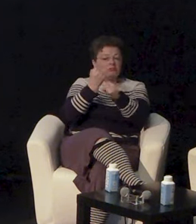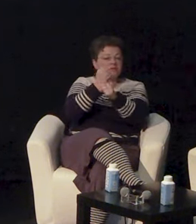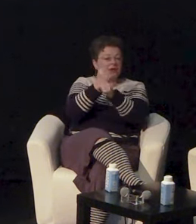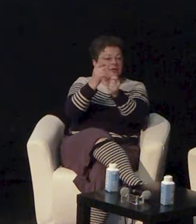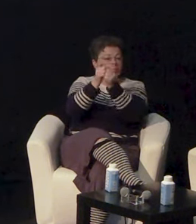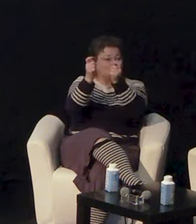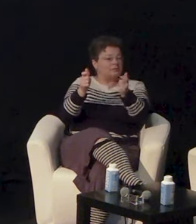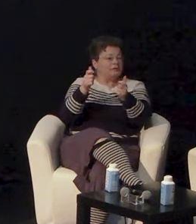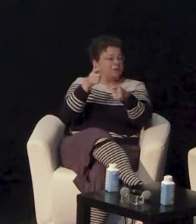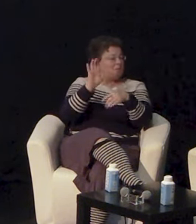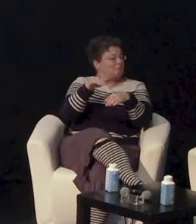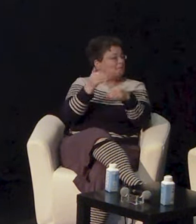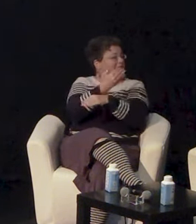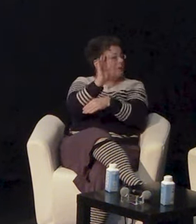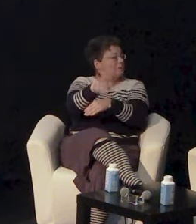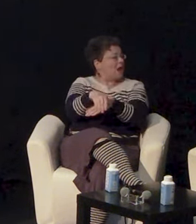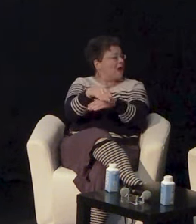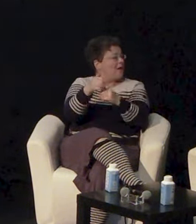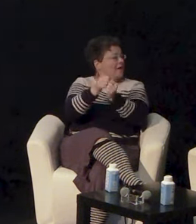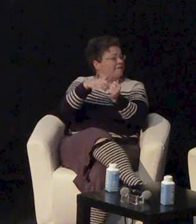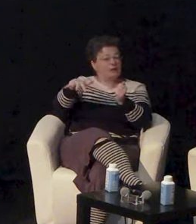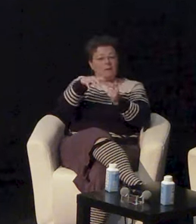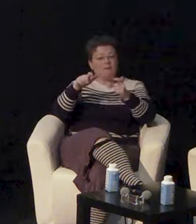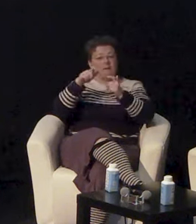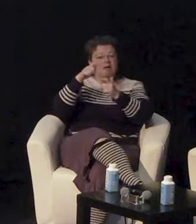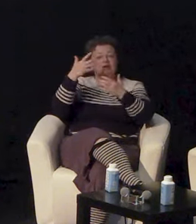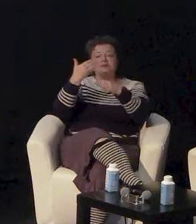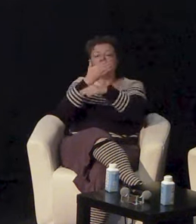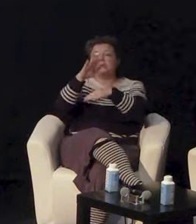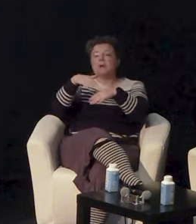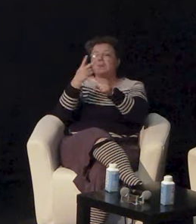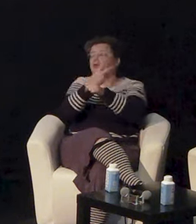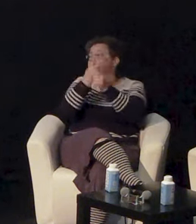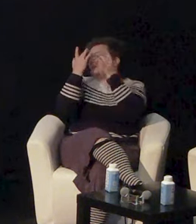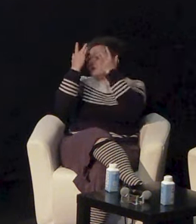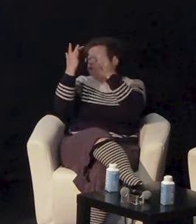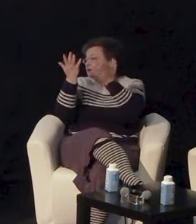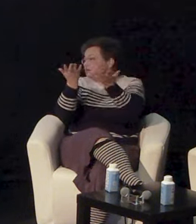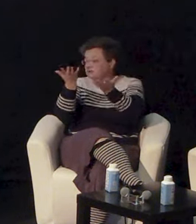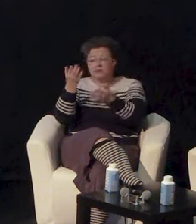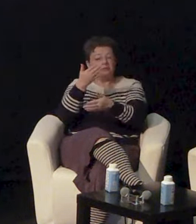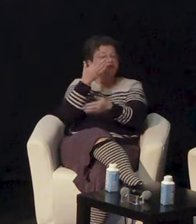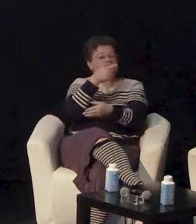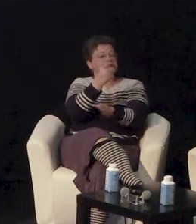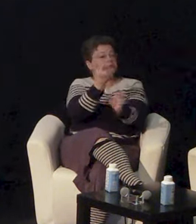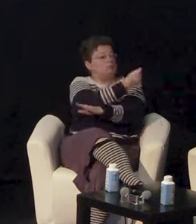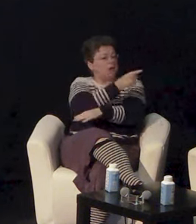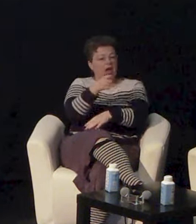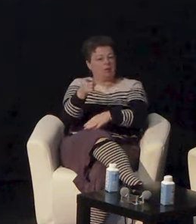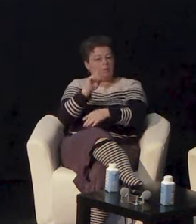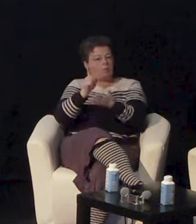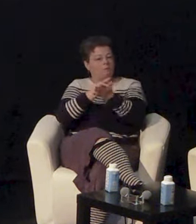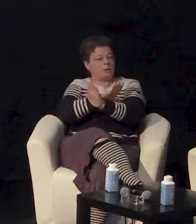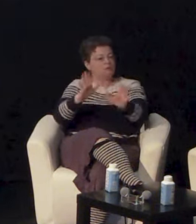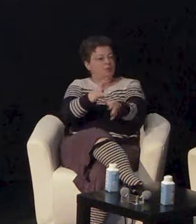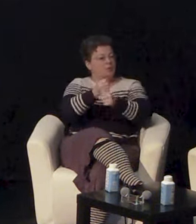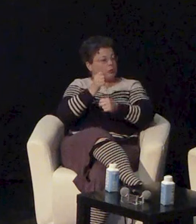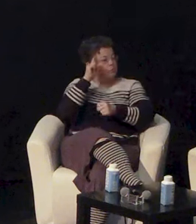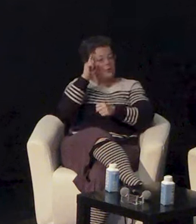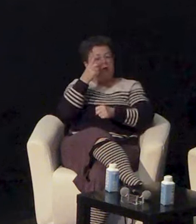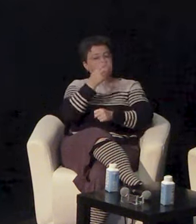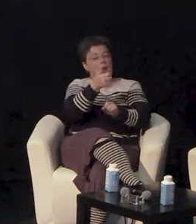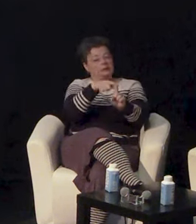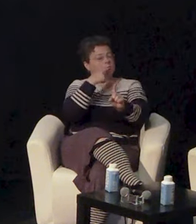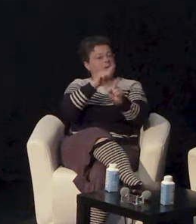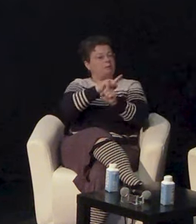les sourds qui travaillent dans les entreprises, des fois, ça se passe mal, qui ont eu des mauvaises expériences,